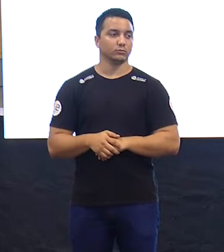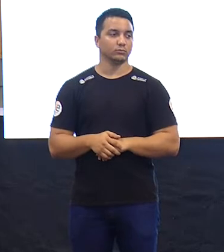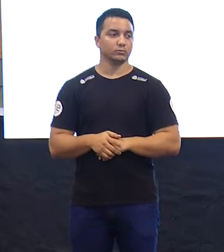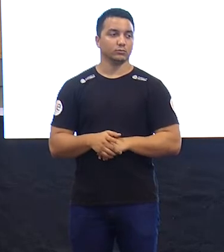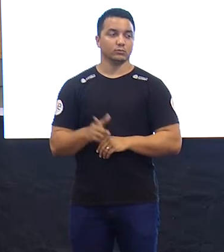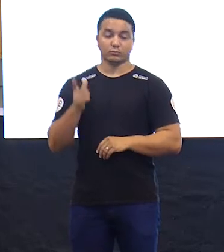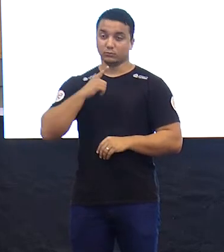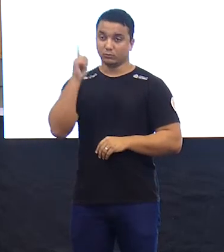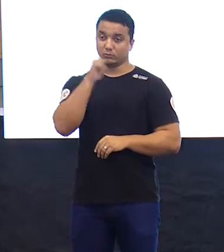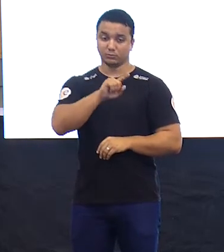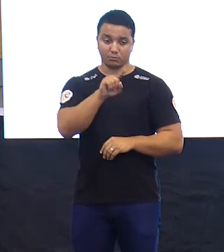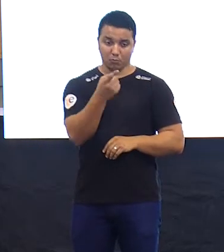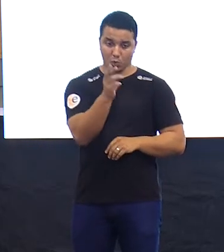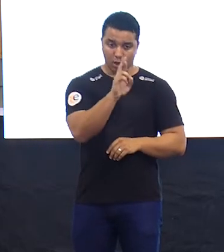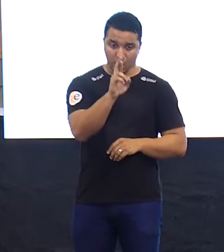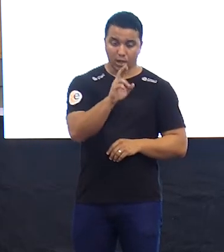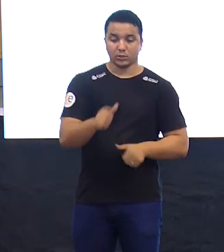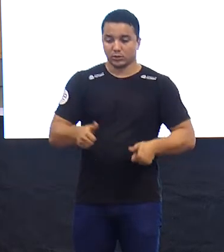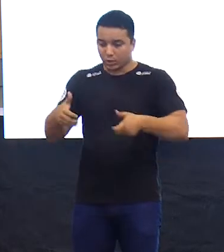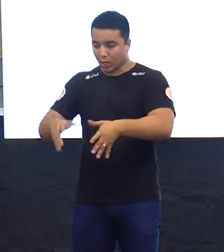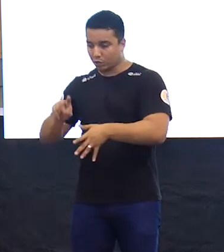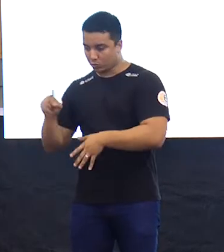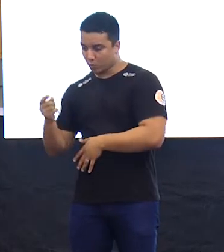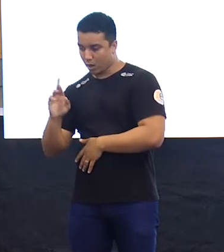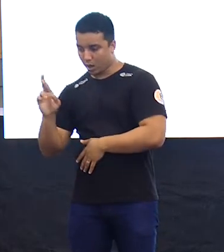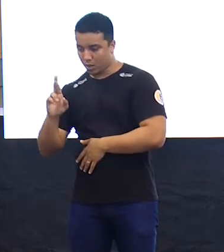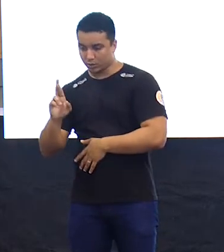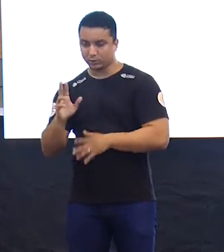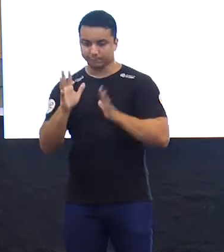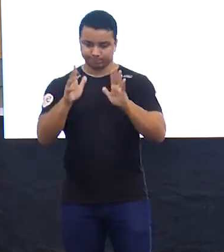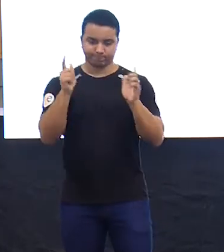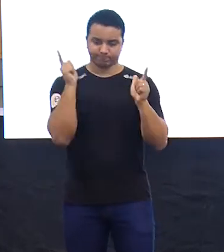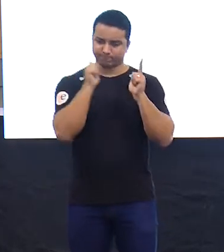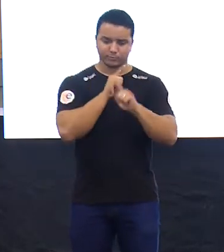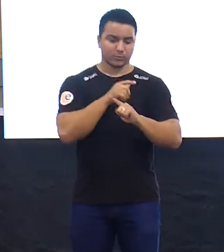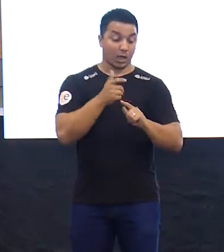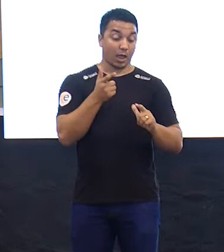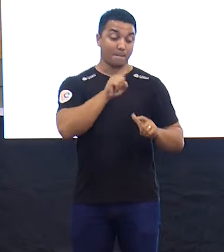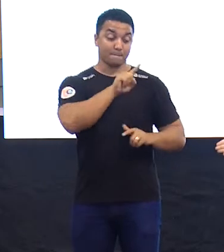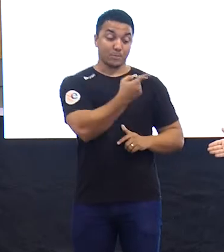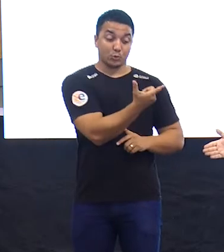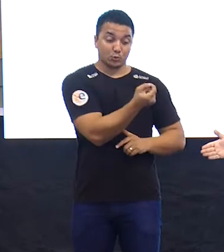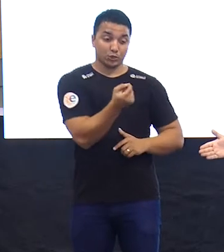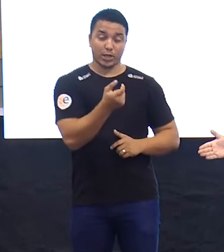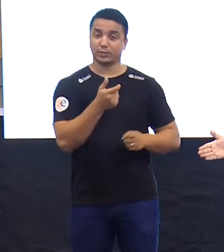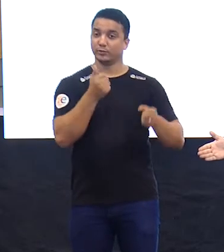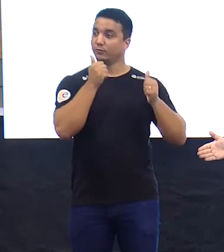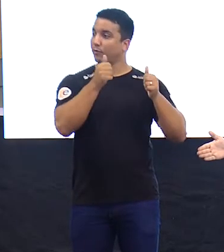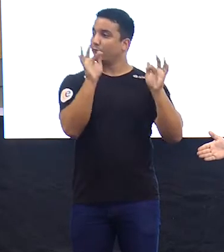Ele ganhava 1.000 e gastava 1.000. Agora o salário dele aumentou para 1.200.